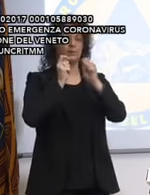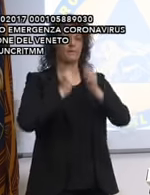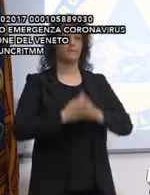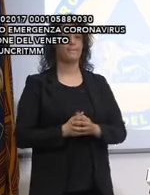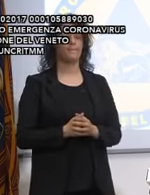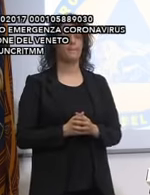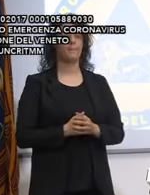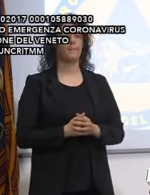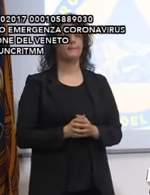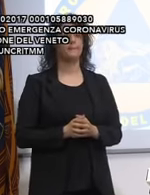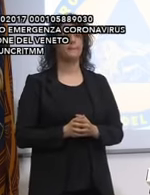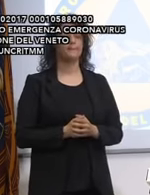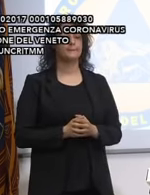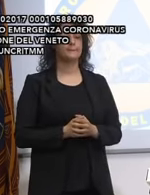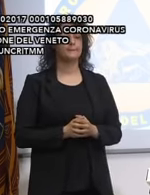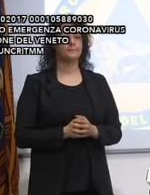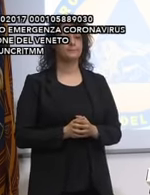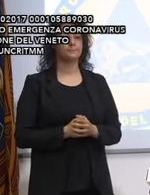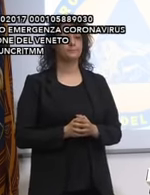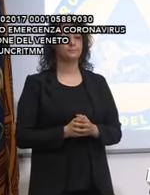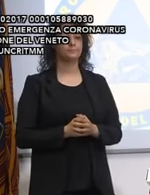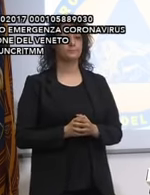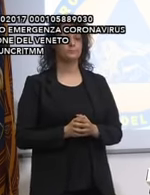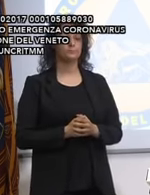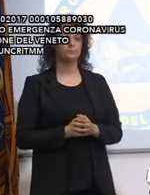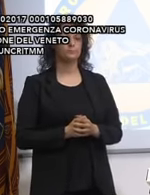avremo